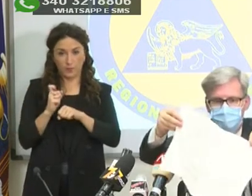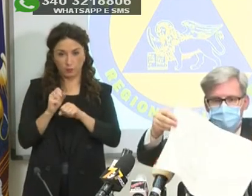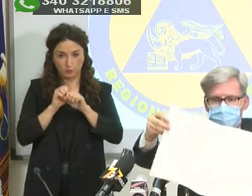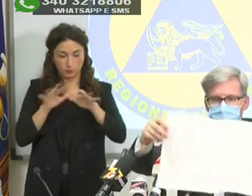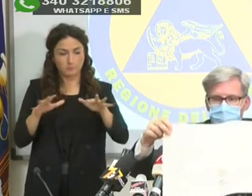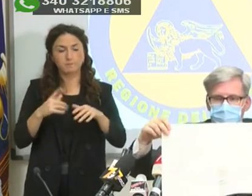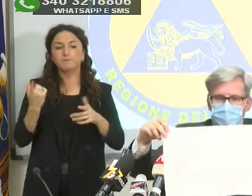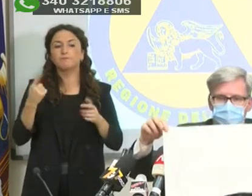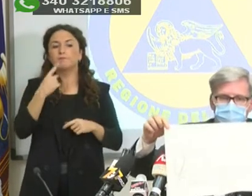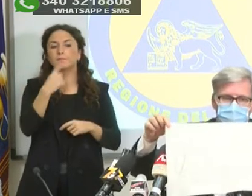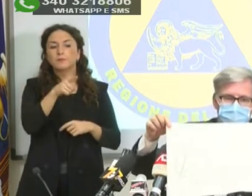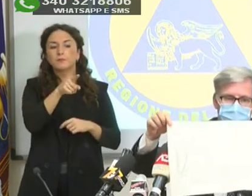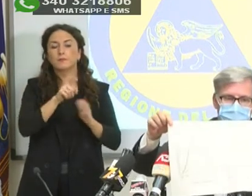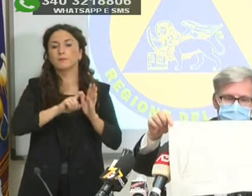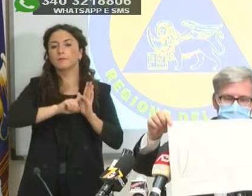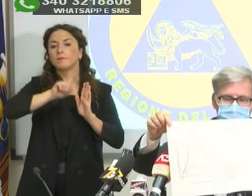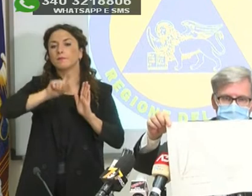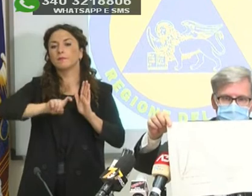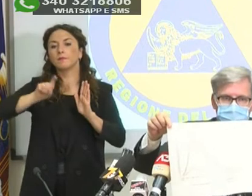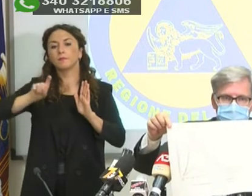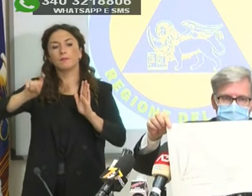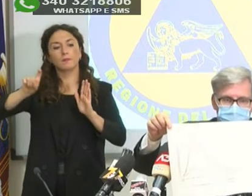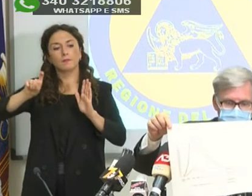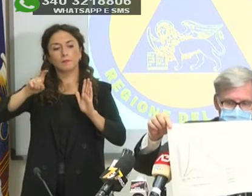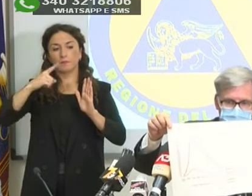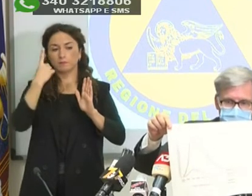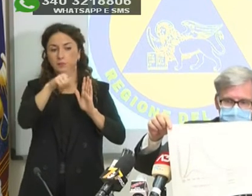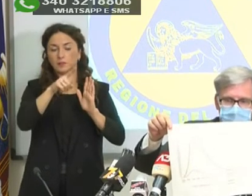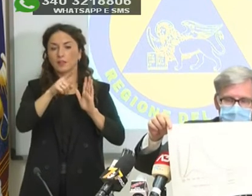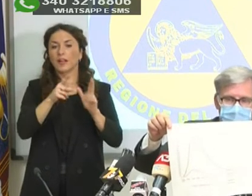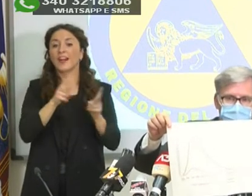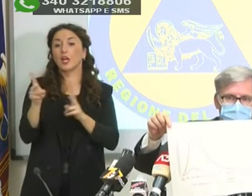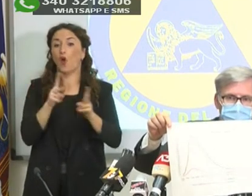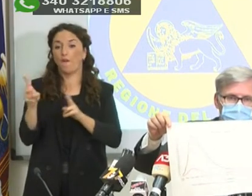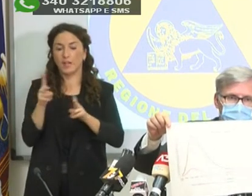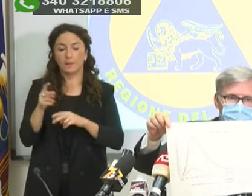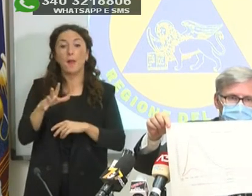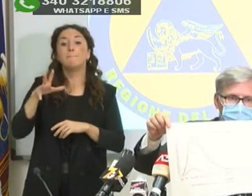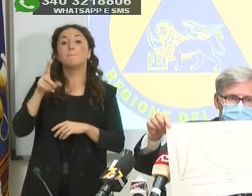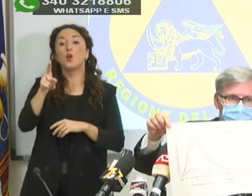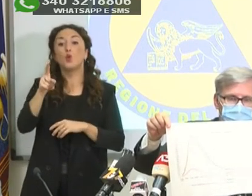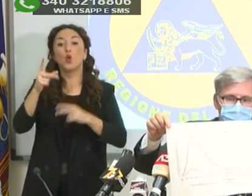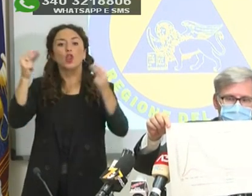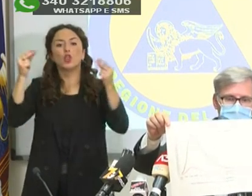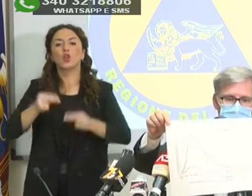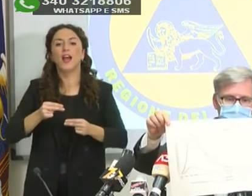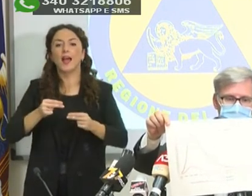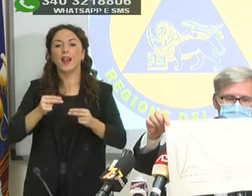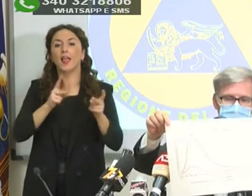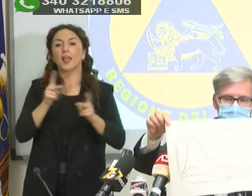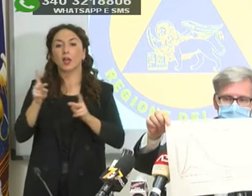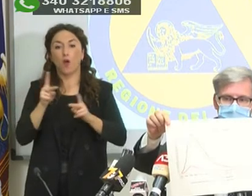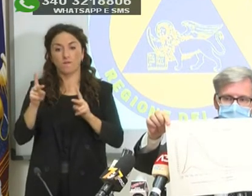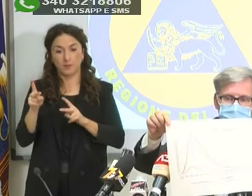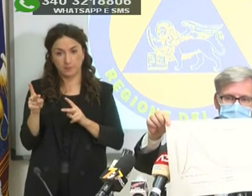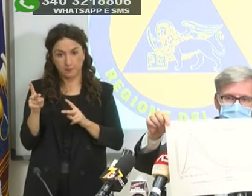l'andamento dei ricoveri ha seguito questa curvatura qua. In blu è il totale dei ricoveri, la linea